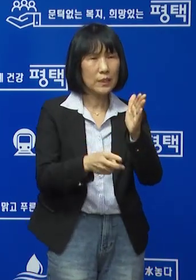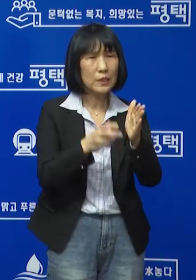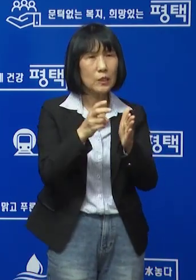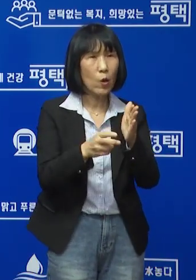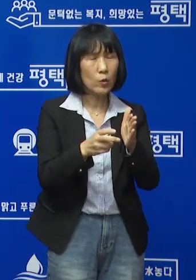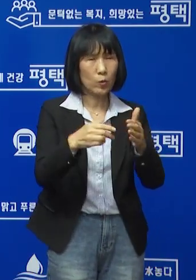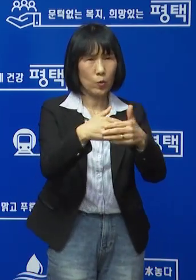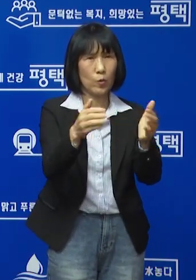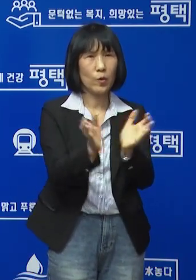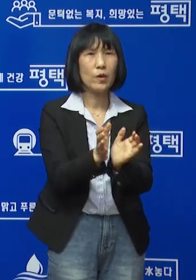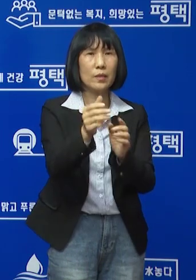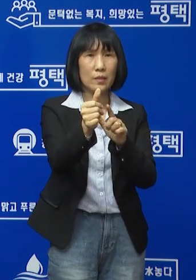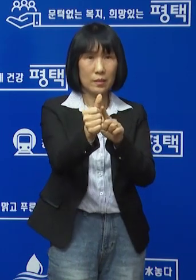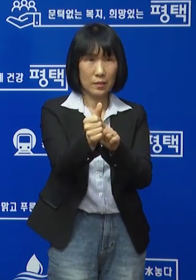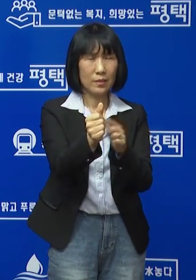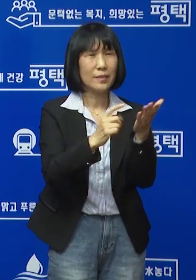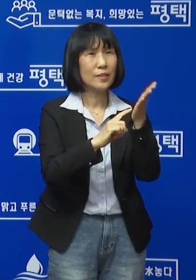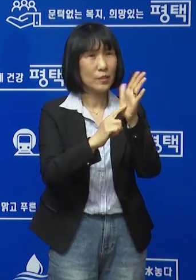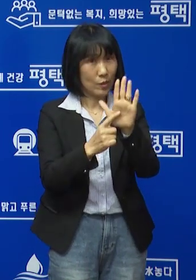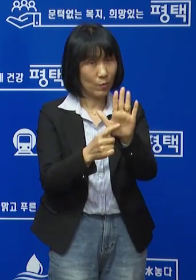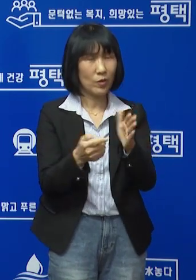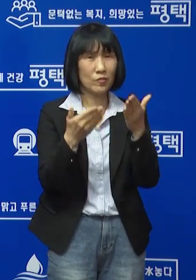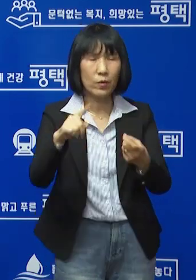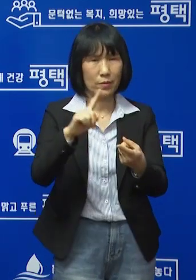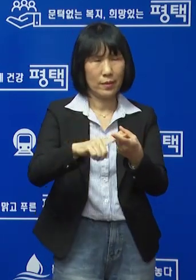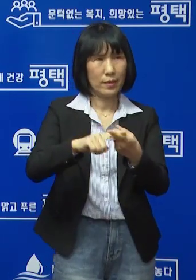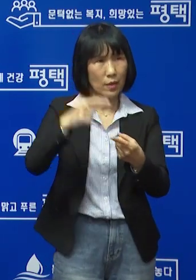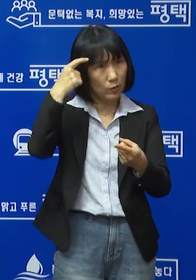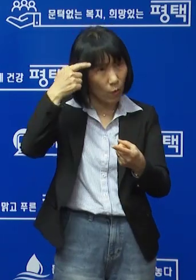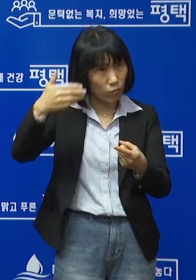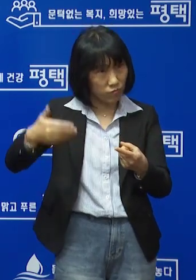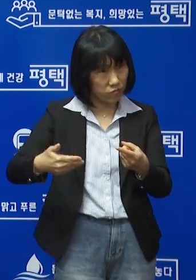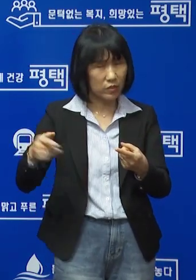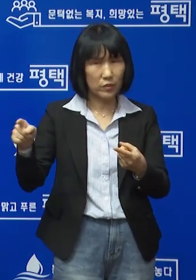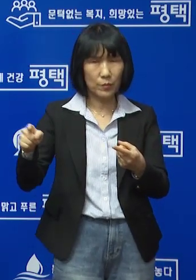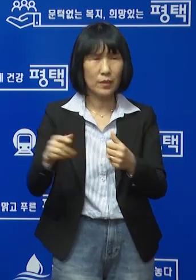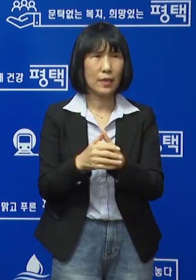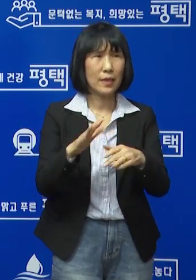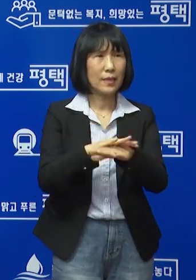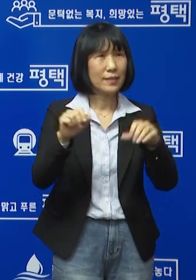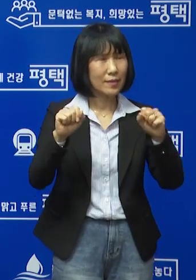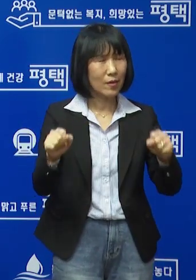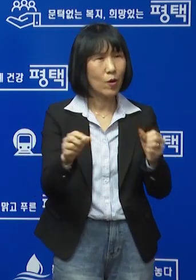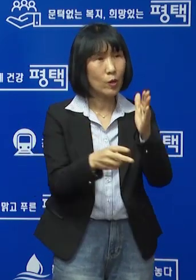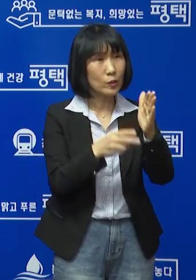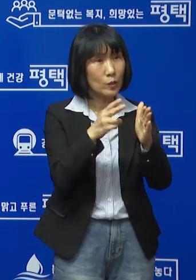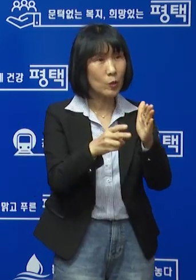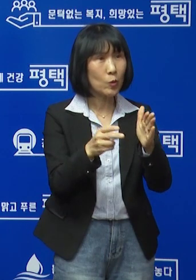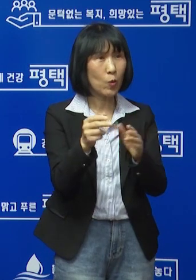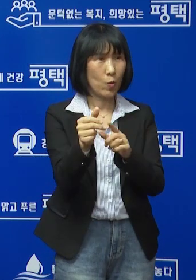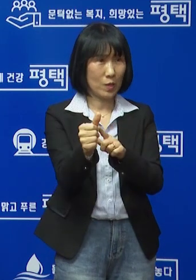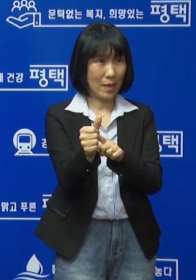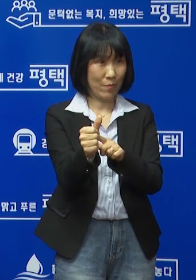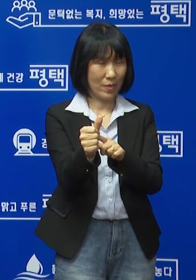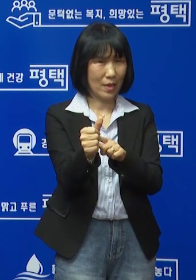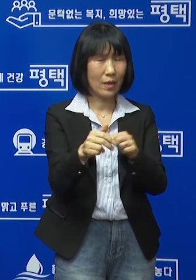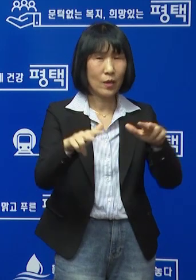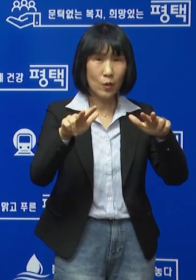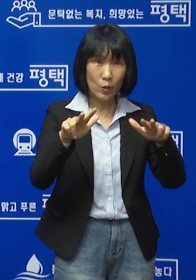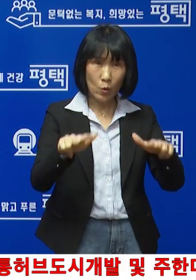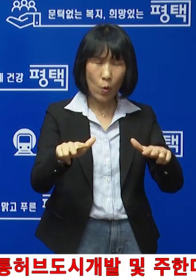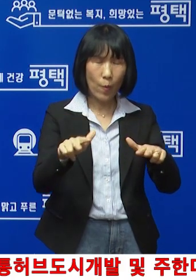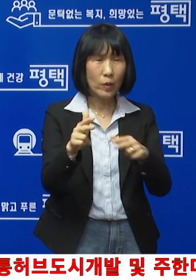이상으로 제 브리핑을 마치도록 하겠습니다. 감사합니다. 네, 안녕하십니까. 도시철도과장 이정원입니다. 이번 미래형 환승센터